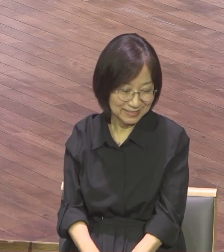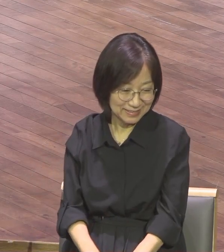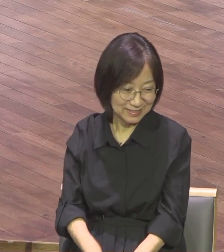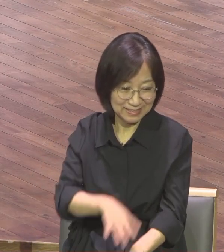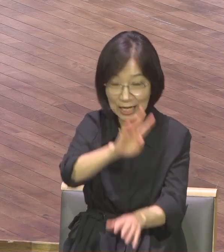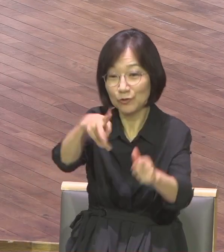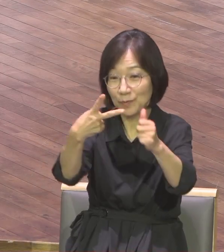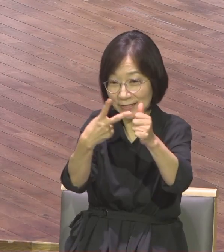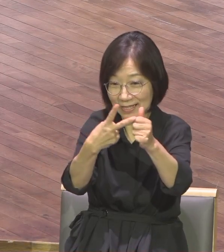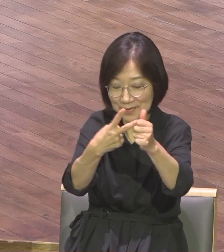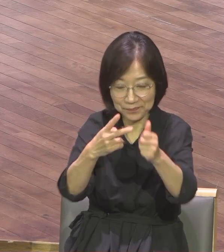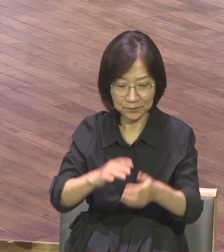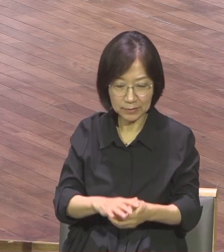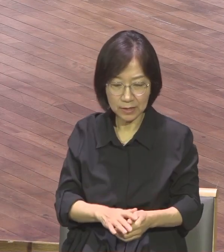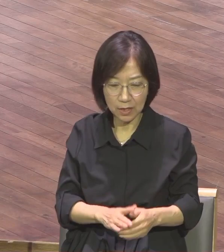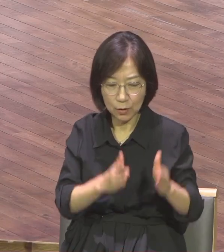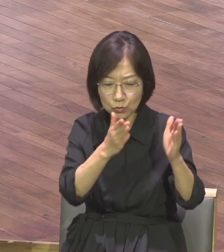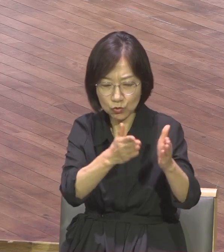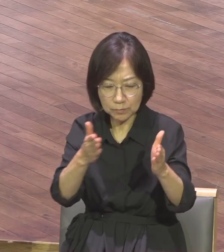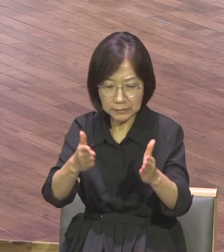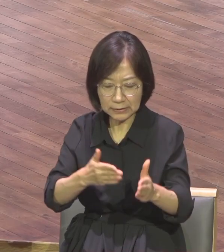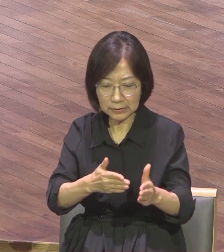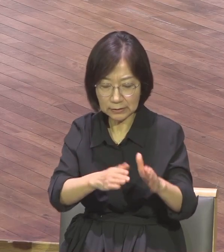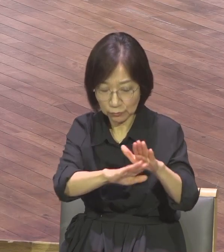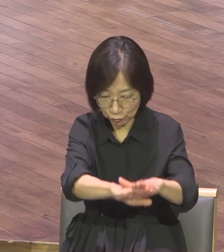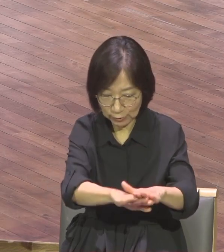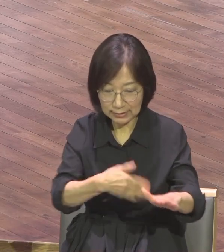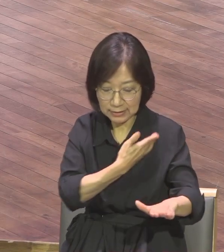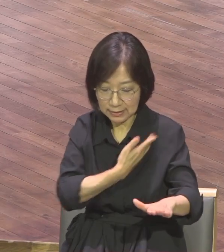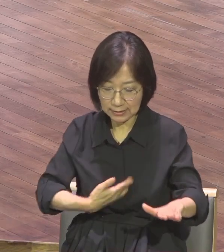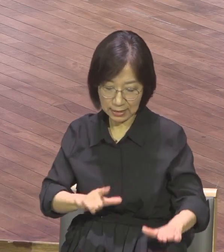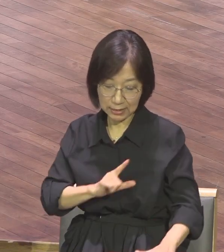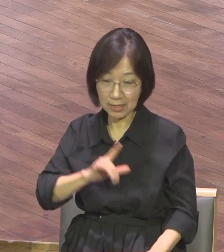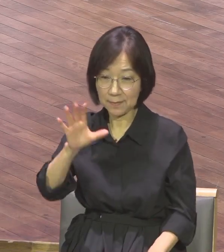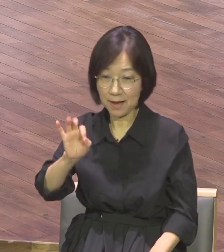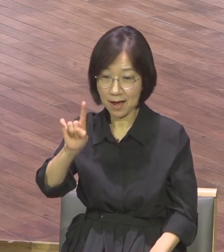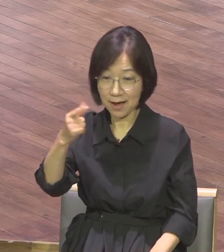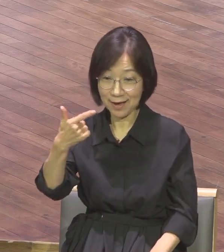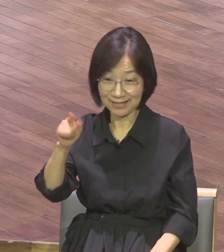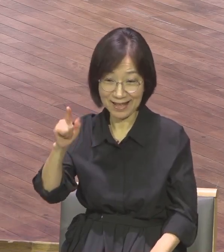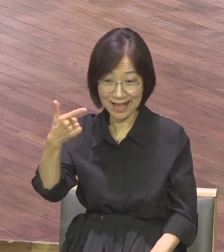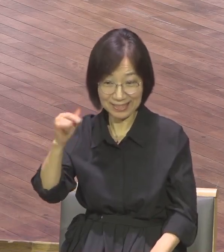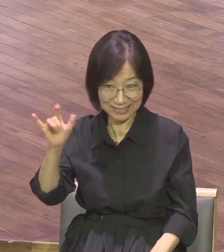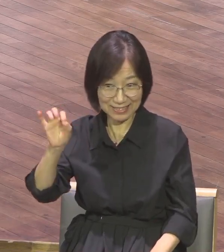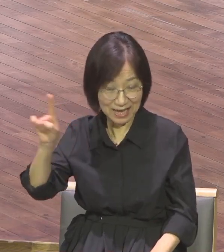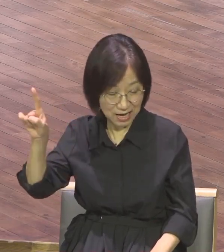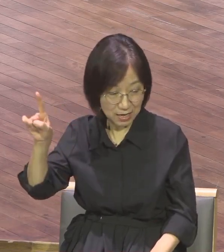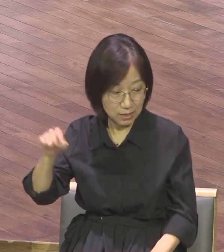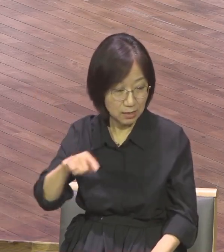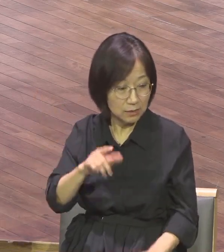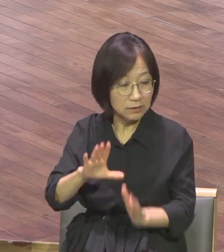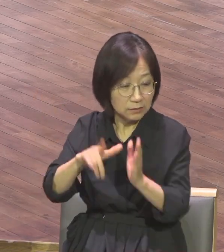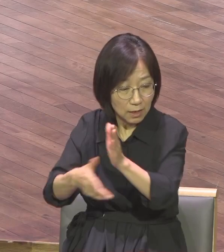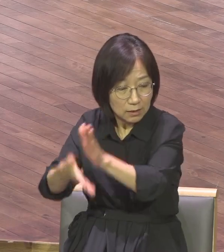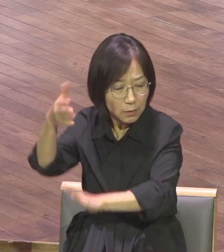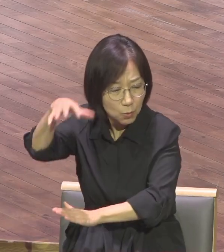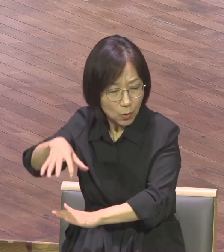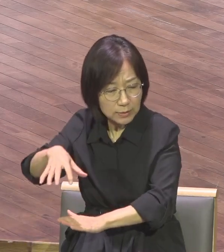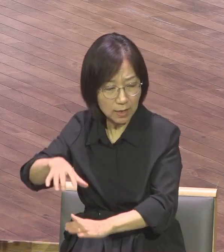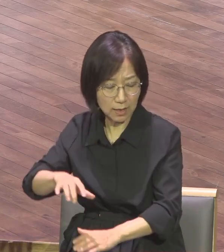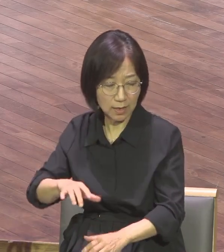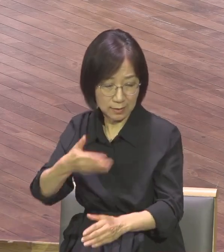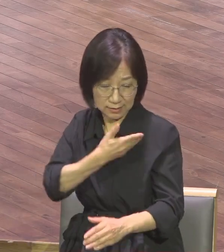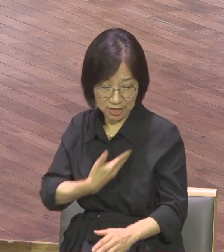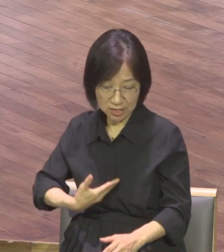두 번째로 준비된 제자 아나니아입니다. 10절 봅니다. 그때에 다메섹에 아나니아라 하는 제자가 있더니